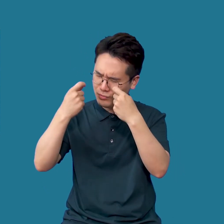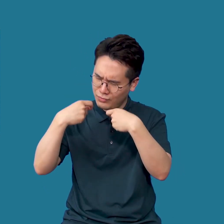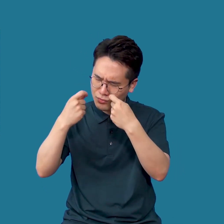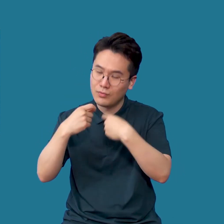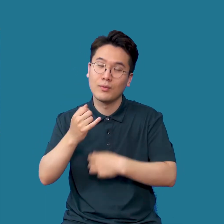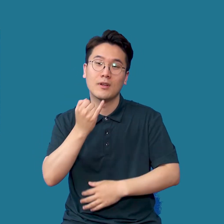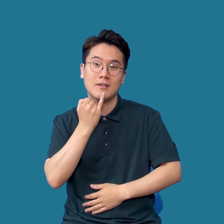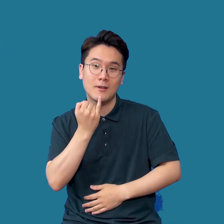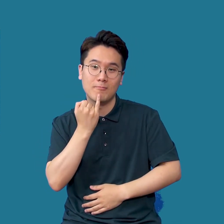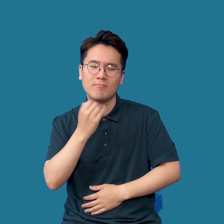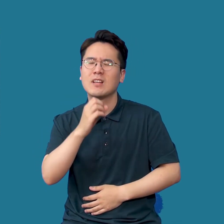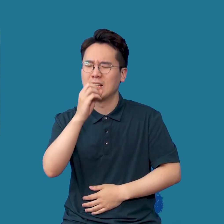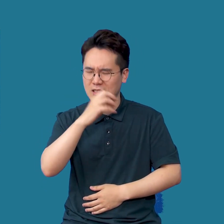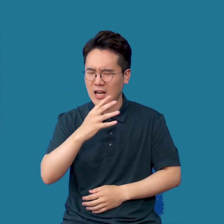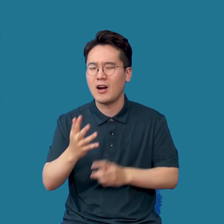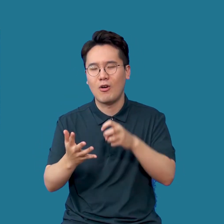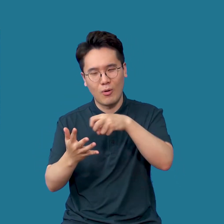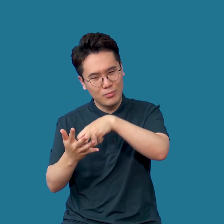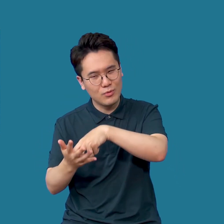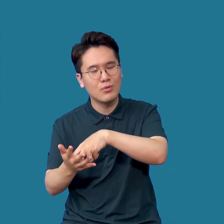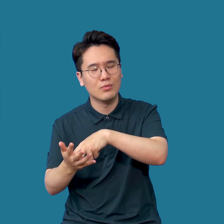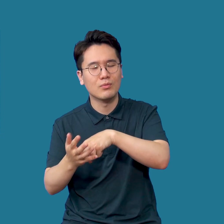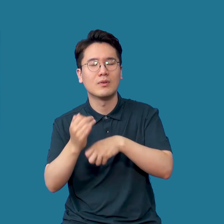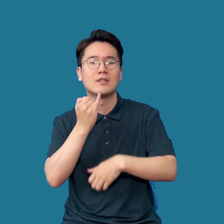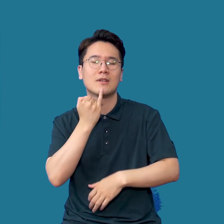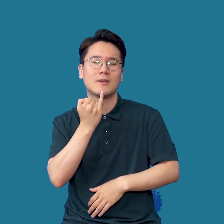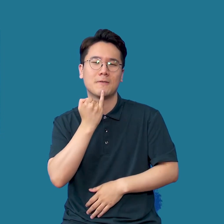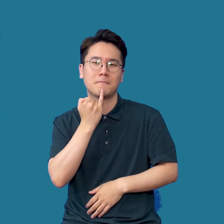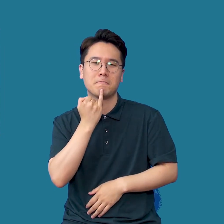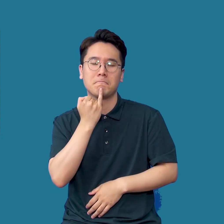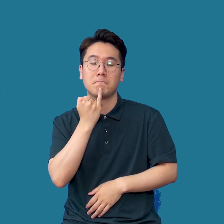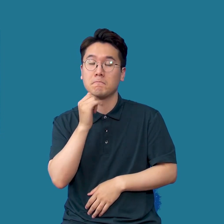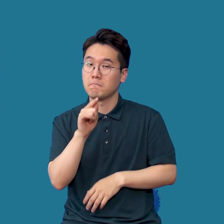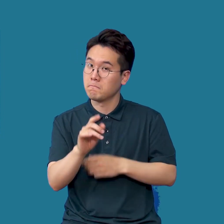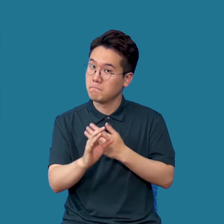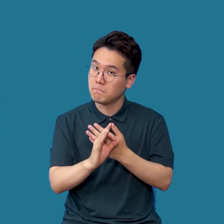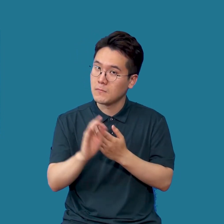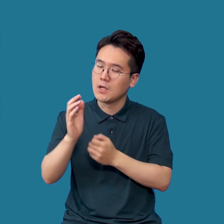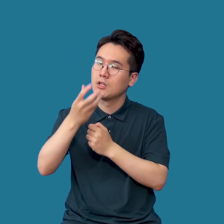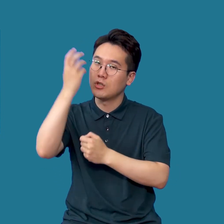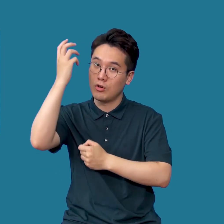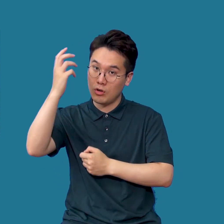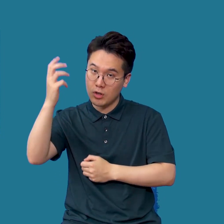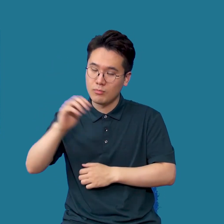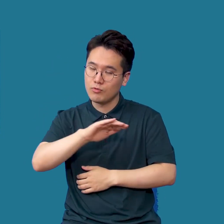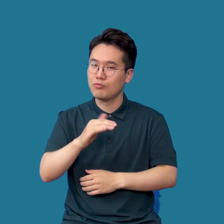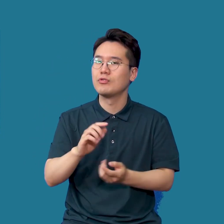것입니다. 그러면 성령님이 우리를 대신해서 기도해 주십니다.